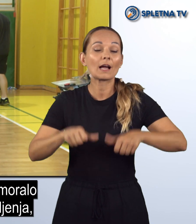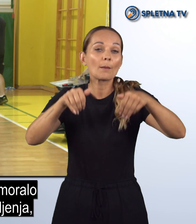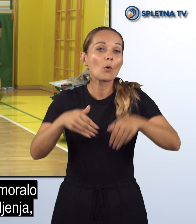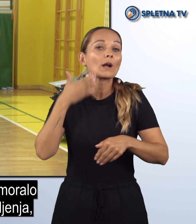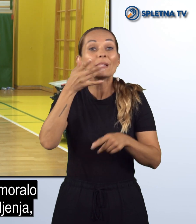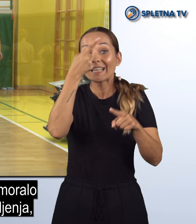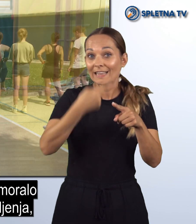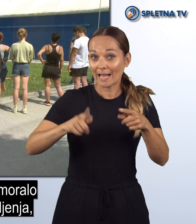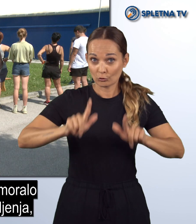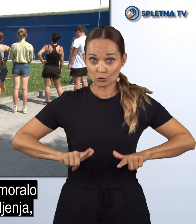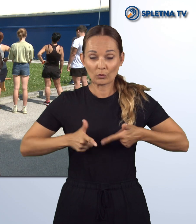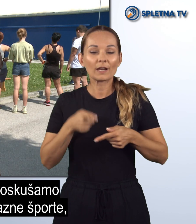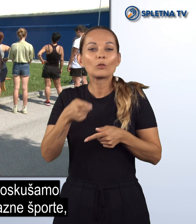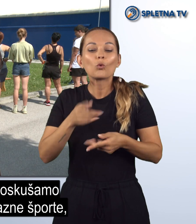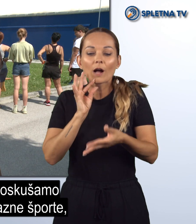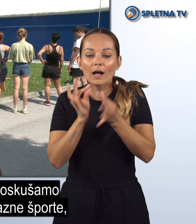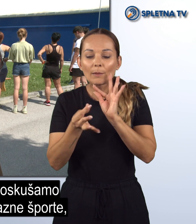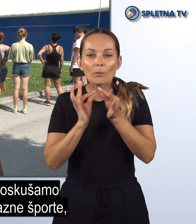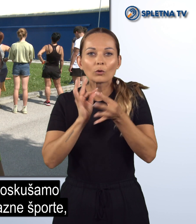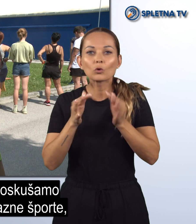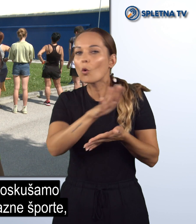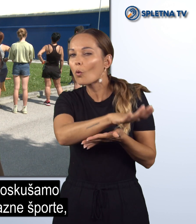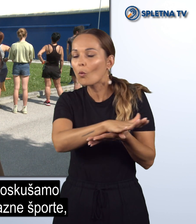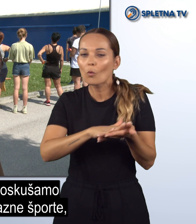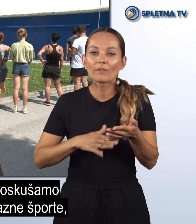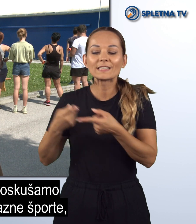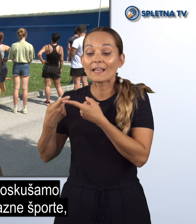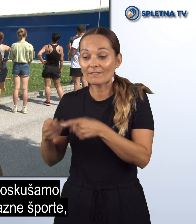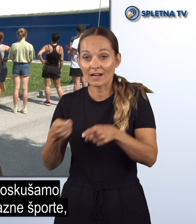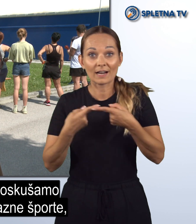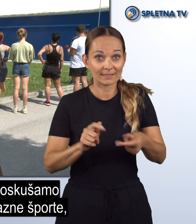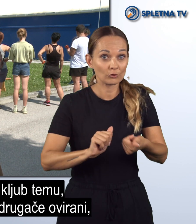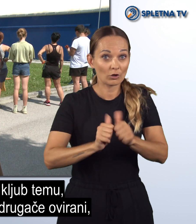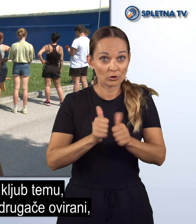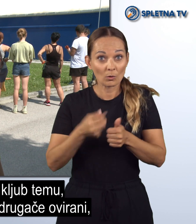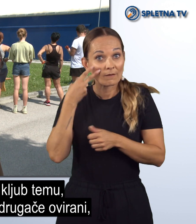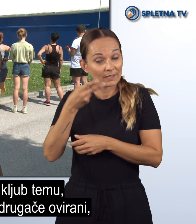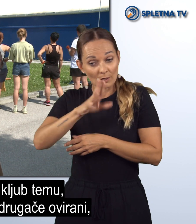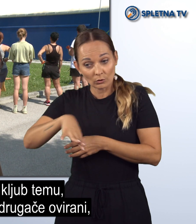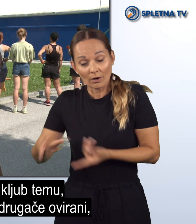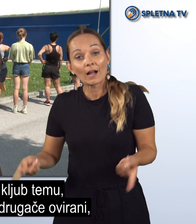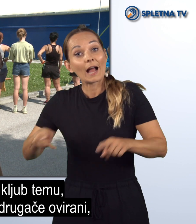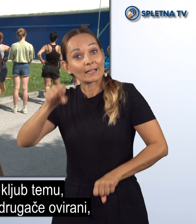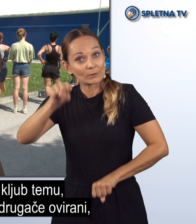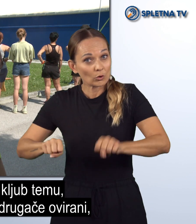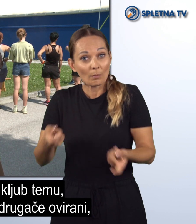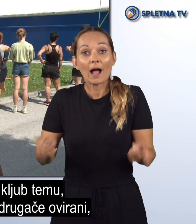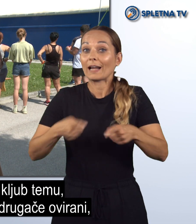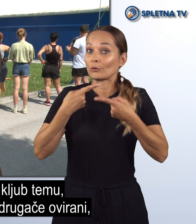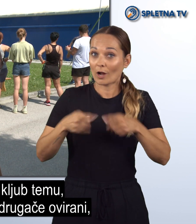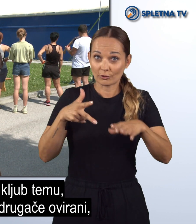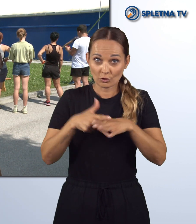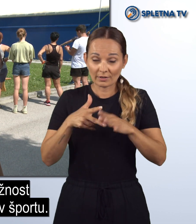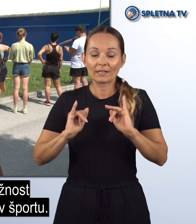bi moglo biti del življenja. Tako da tu jih poskušamo uvesti v razne športe, da vidijo kljub temu, da so ali gibalno ali